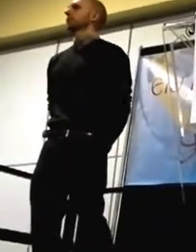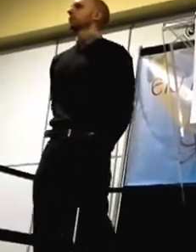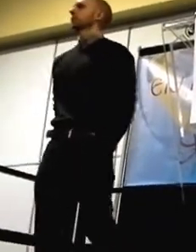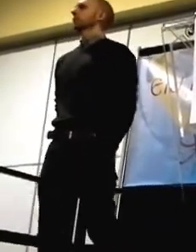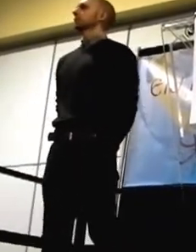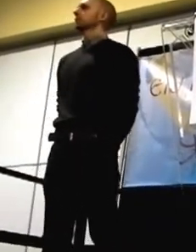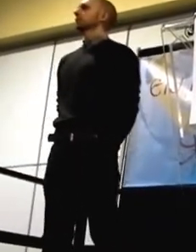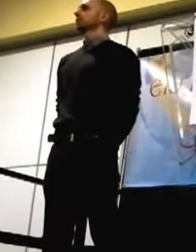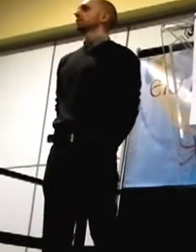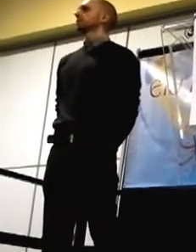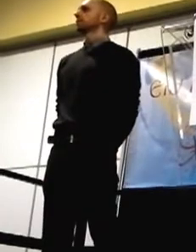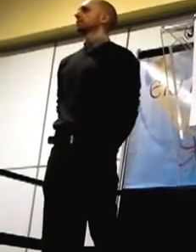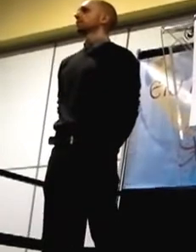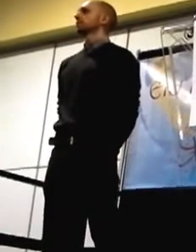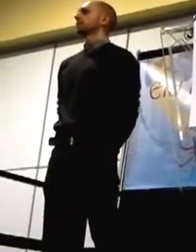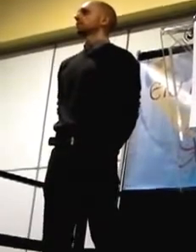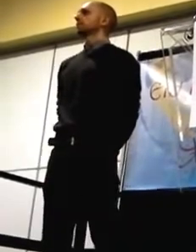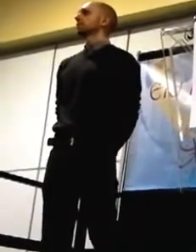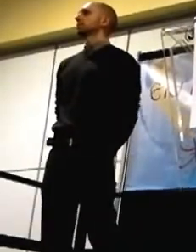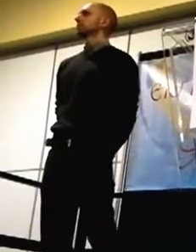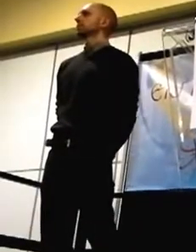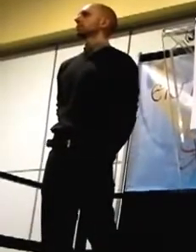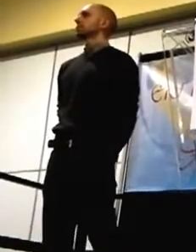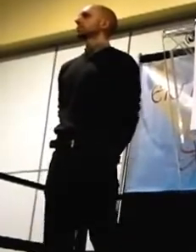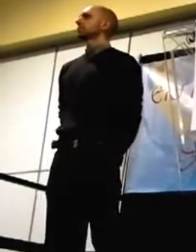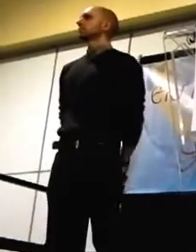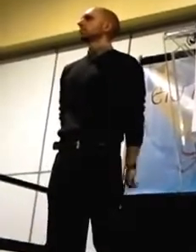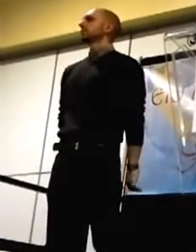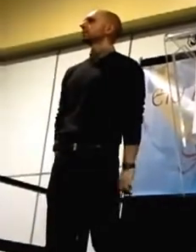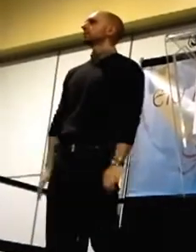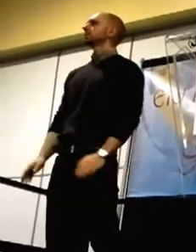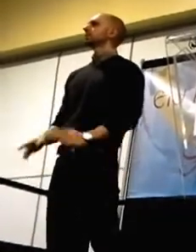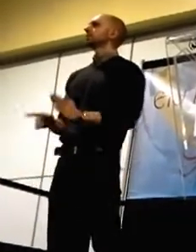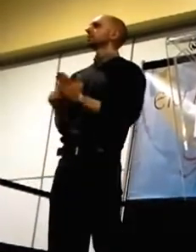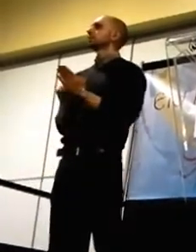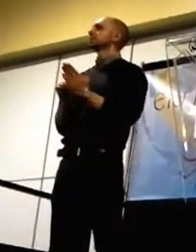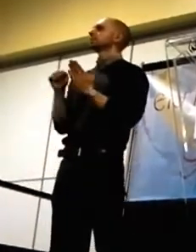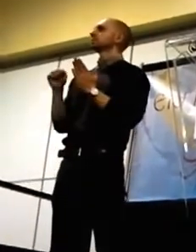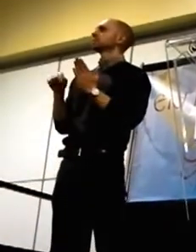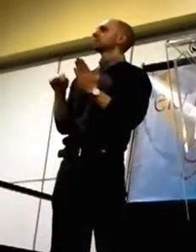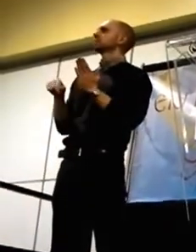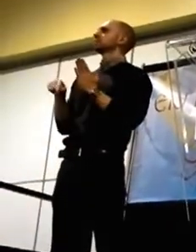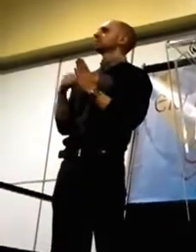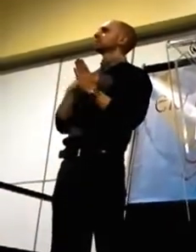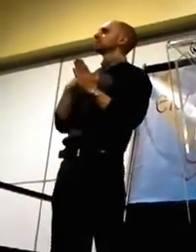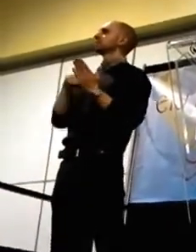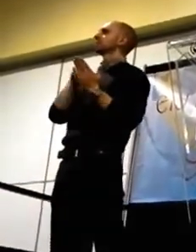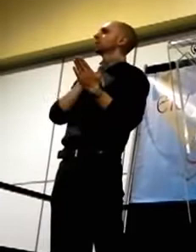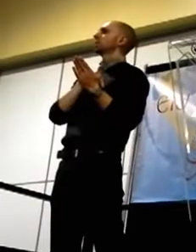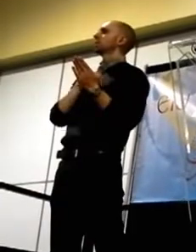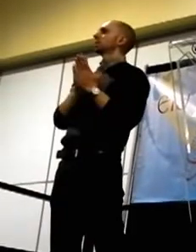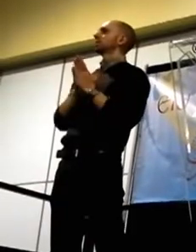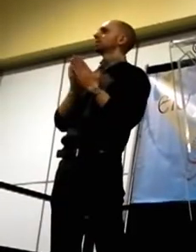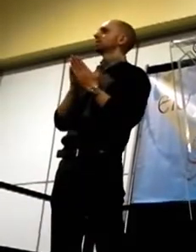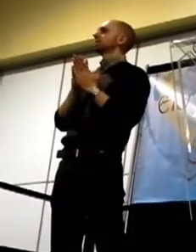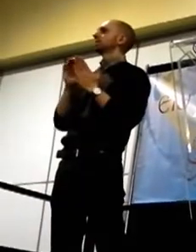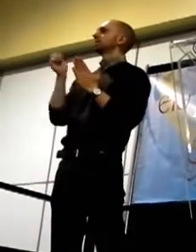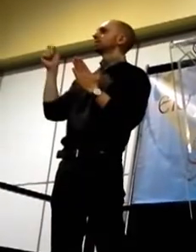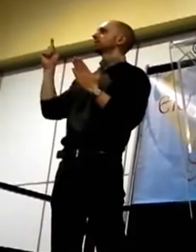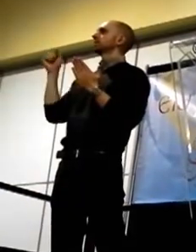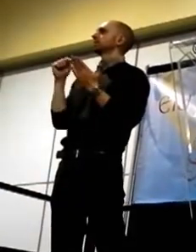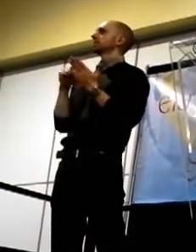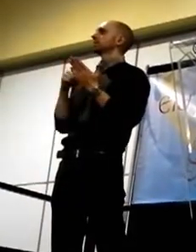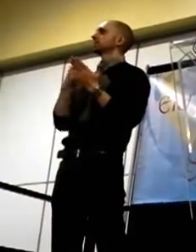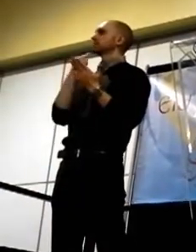وَيَهْدِيهِمْ إِلَى صِرَاطِ الْمُسْتَقِيمِ. What are the quality of this light and this book? As the Prophet Allah subhanahu